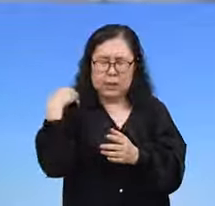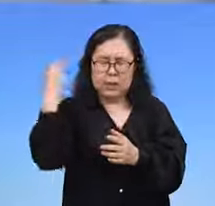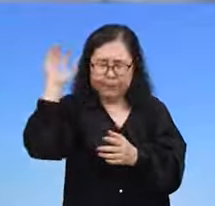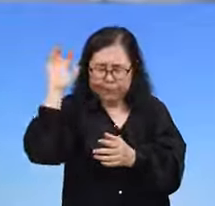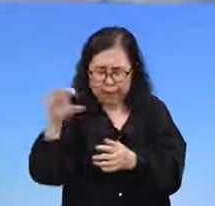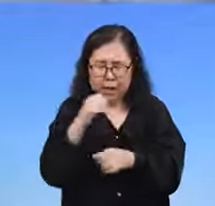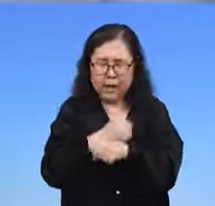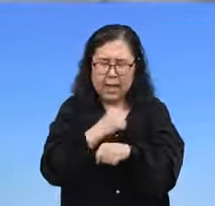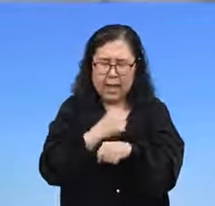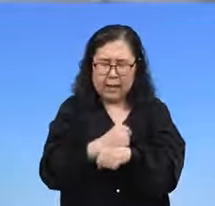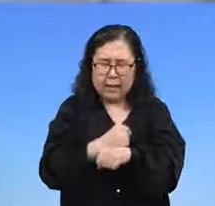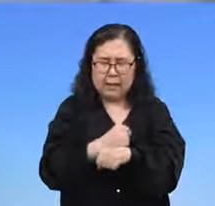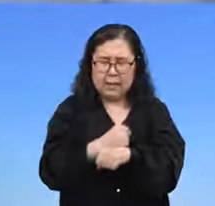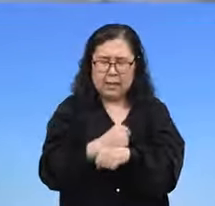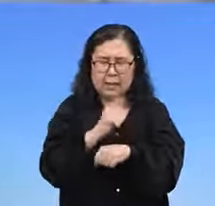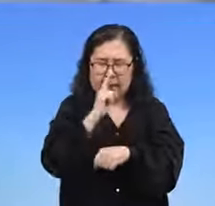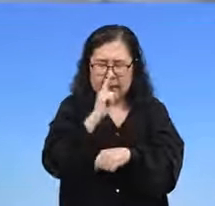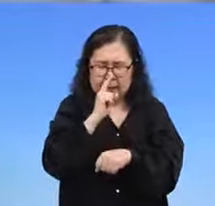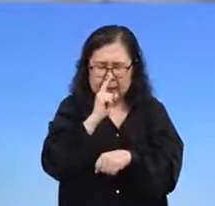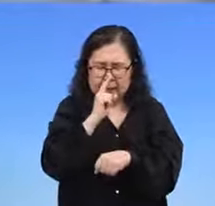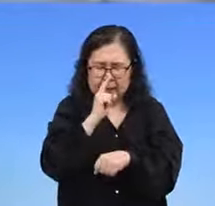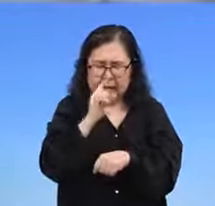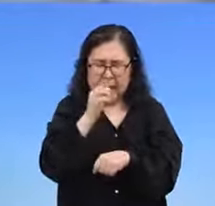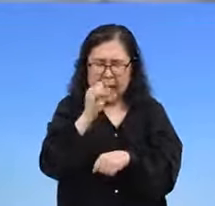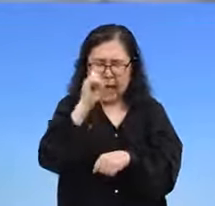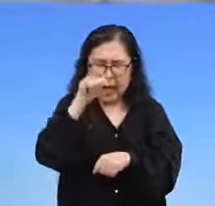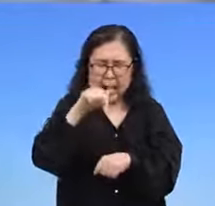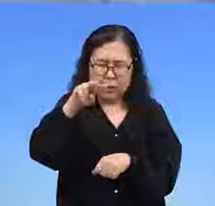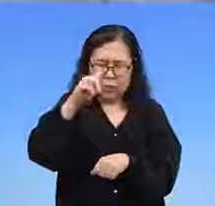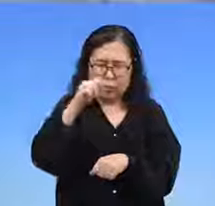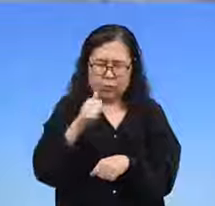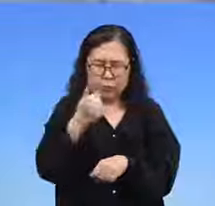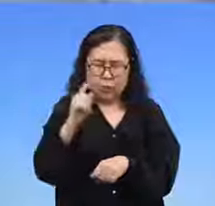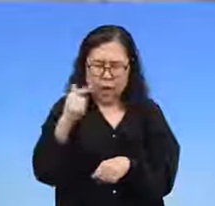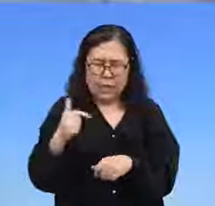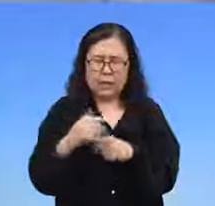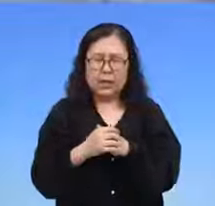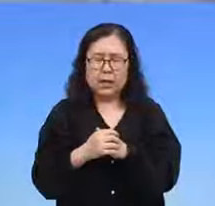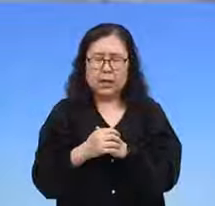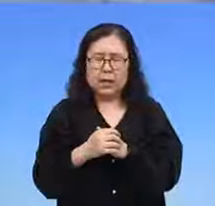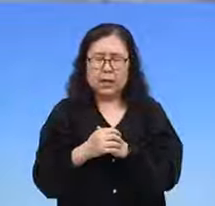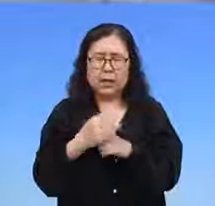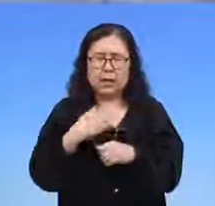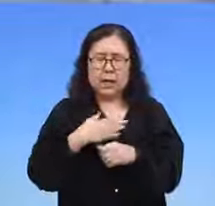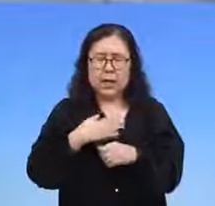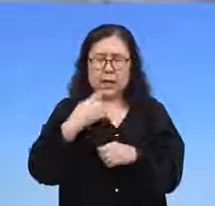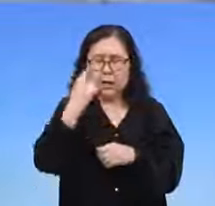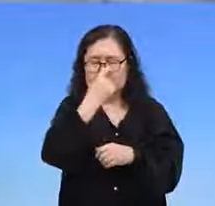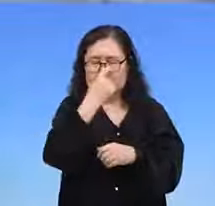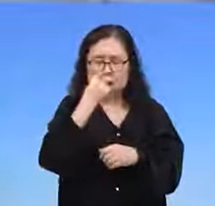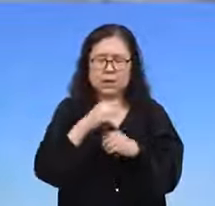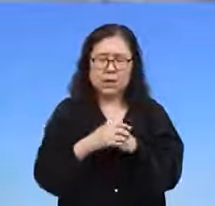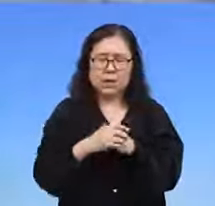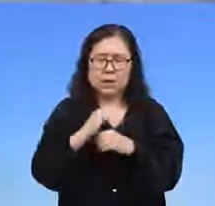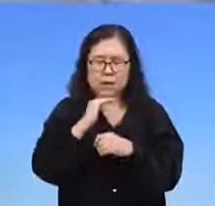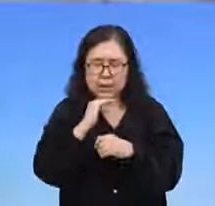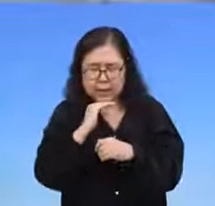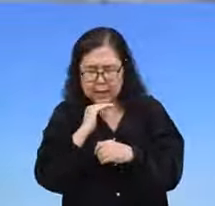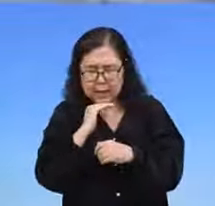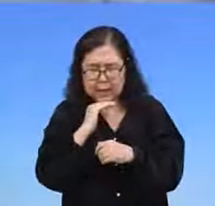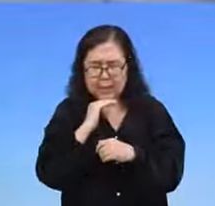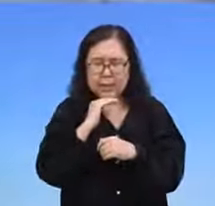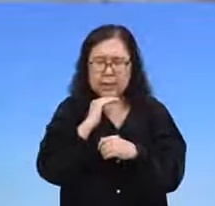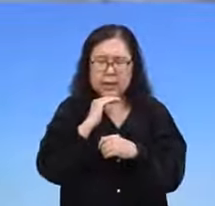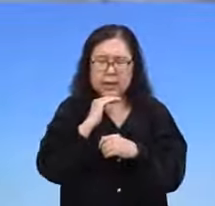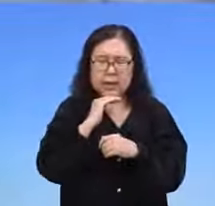악순환이, 이제 하나님, 내 시선이 이런 기대하지 않은 나쁜 환경 상황에